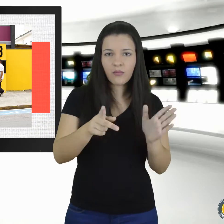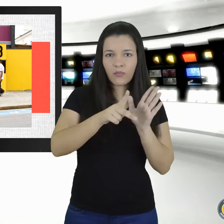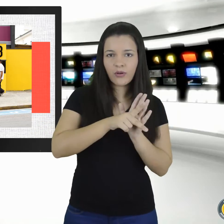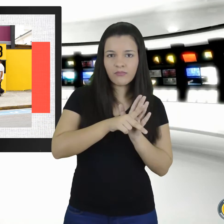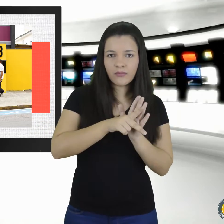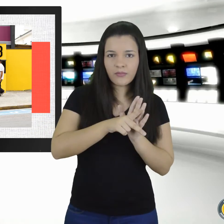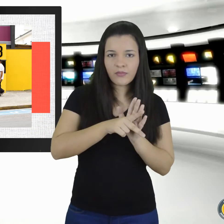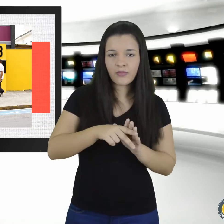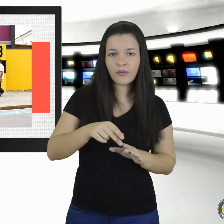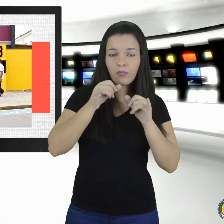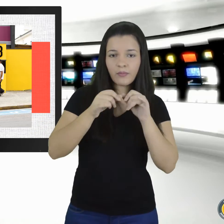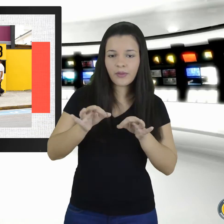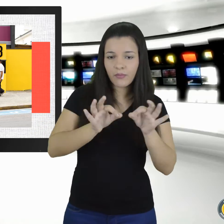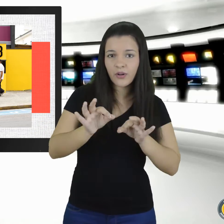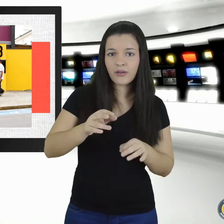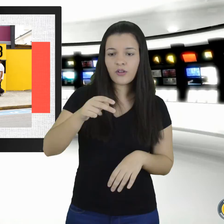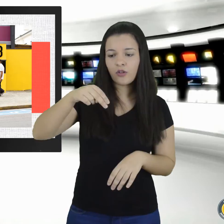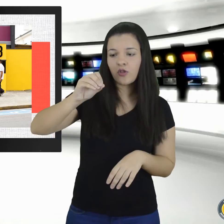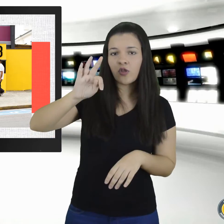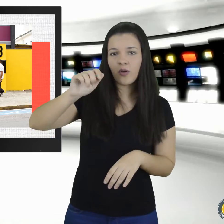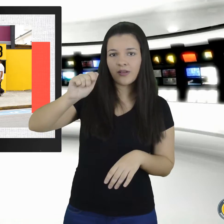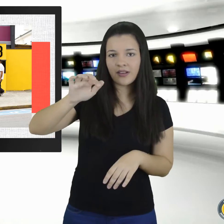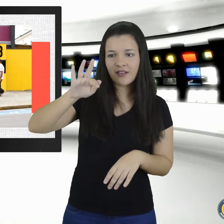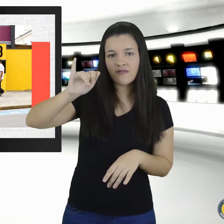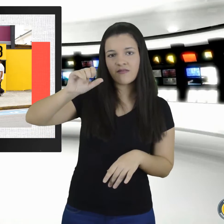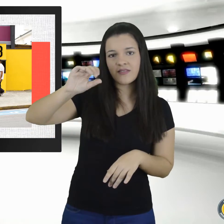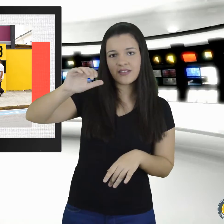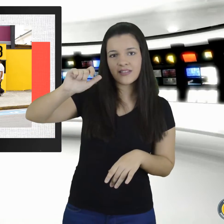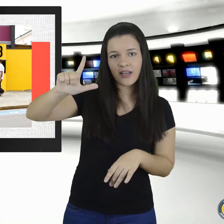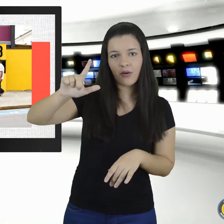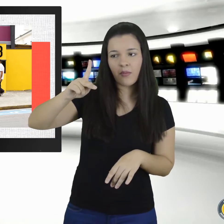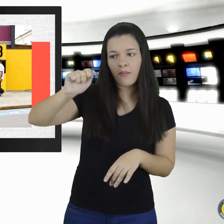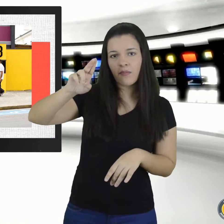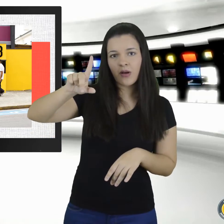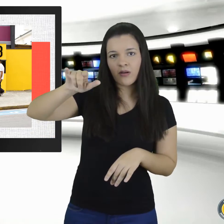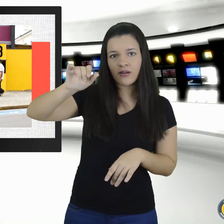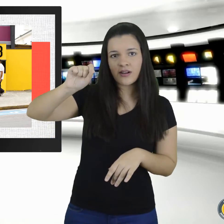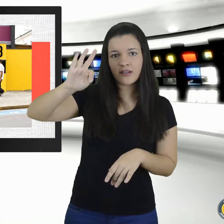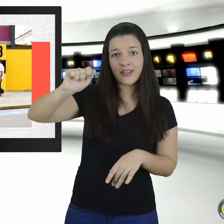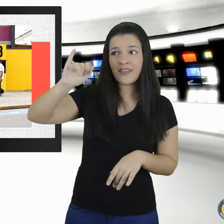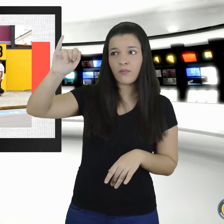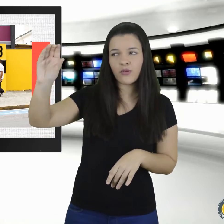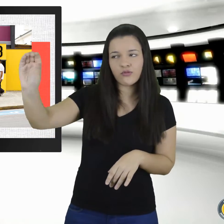e recebemos parte do ICMS devolvido aos consumidores, relata